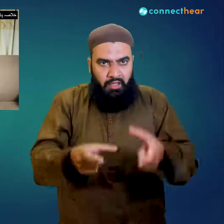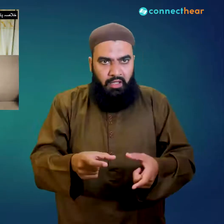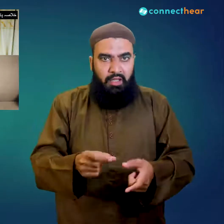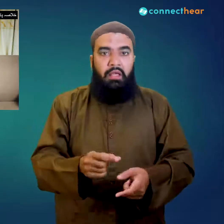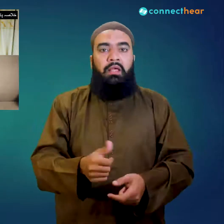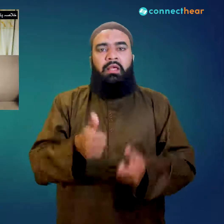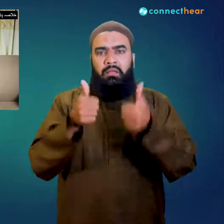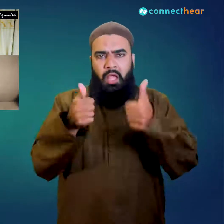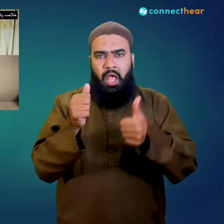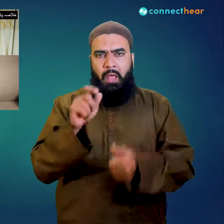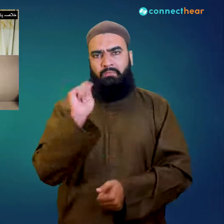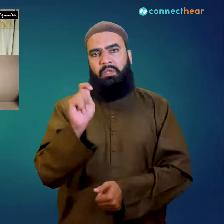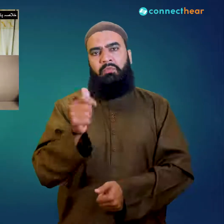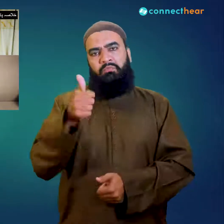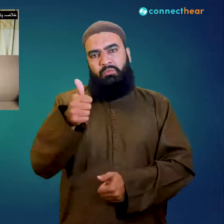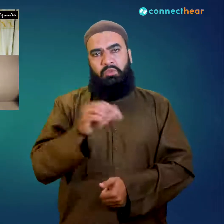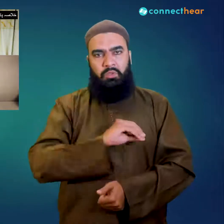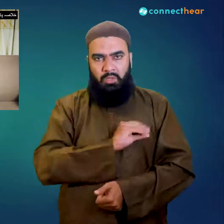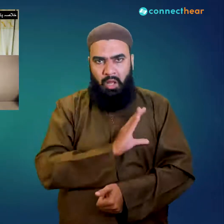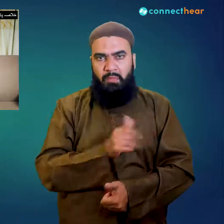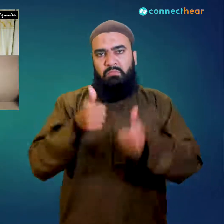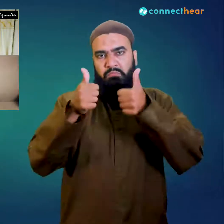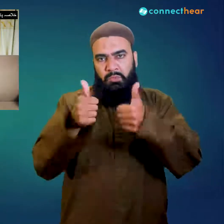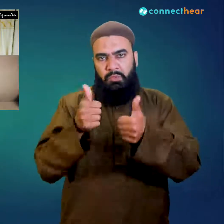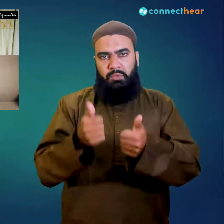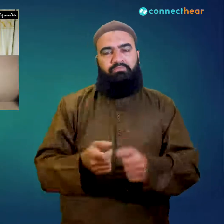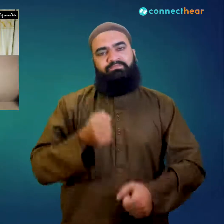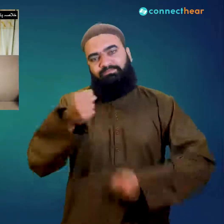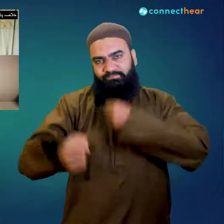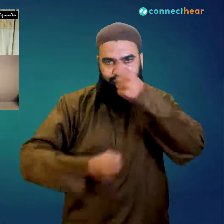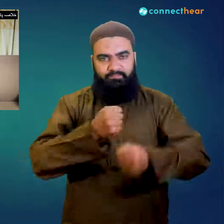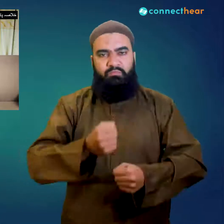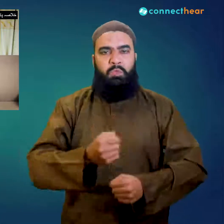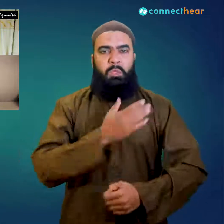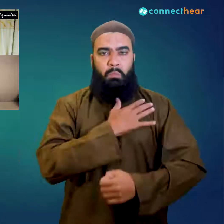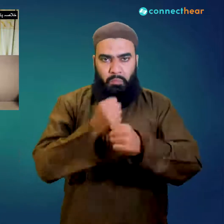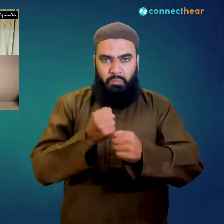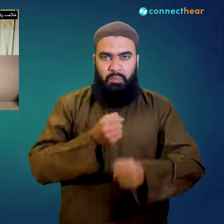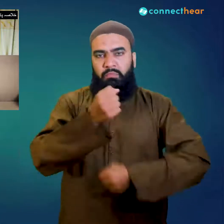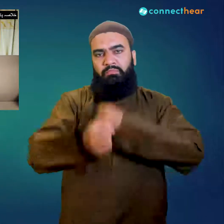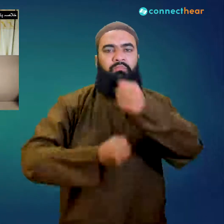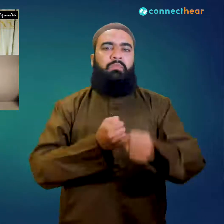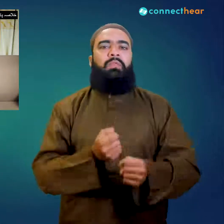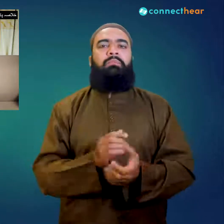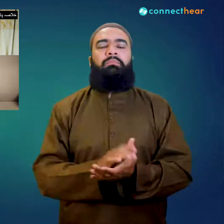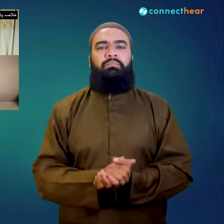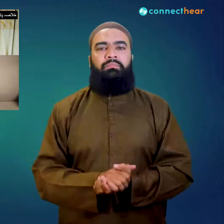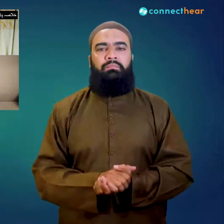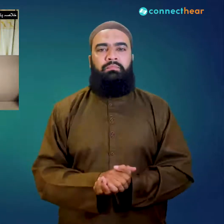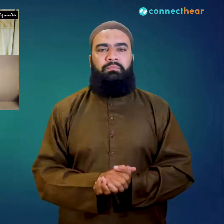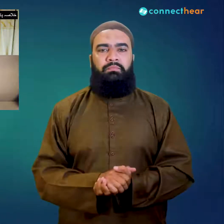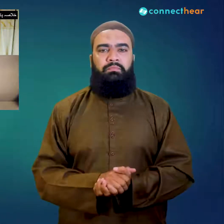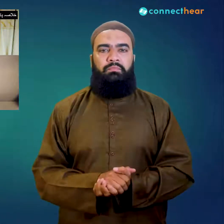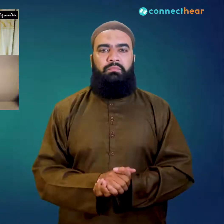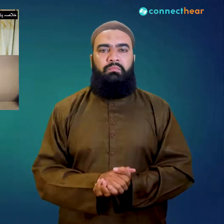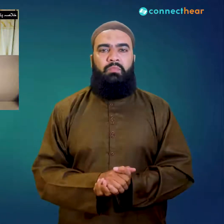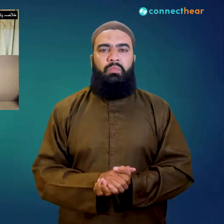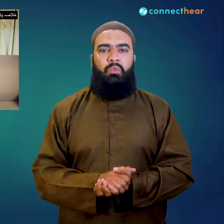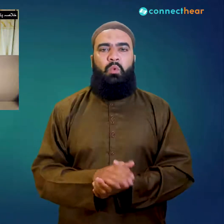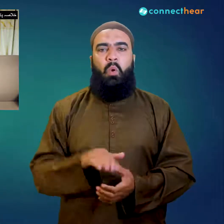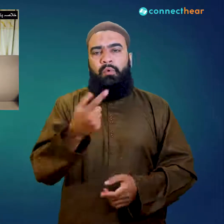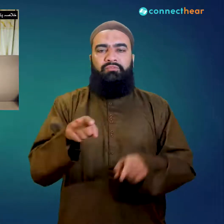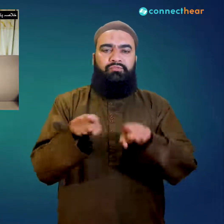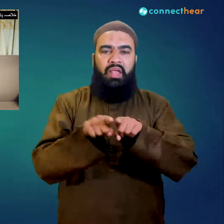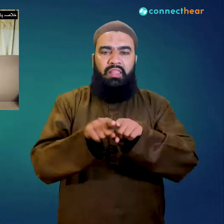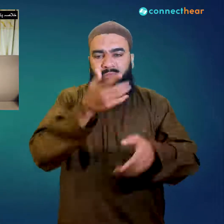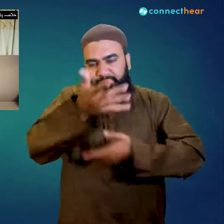کریں، فاستبقوا الخیرات، نیکیوں میں آگے بڑھیں، اور ساتھ میں یہ فرمایا گیا